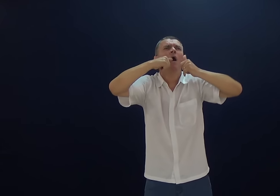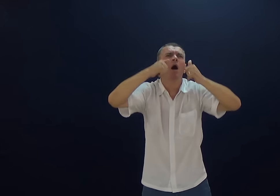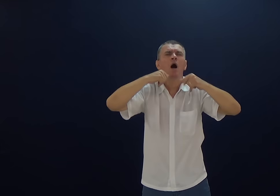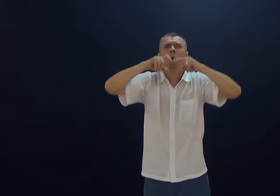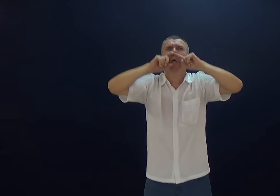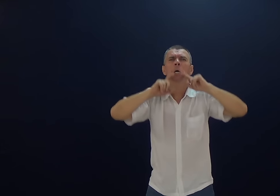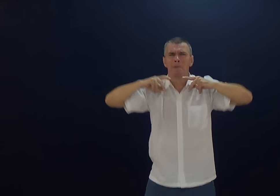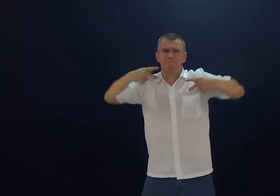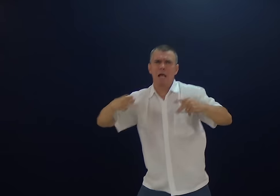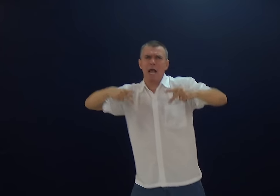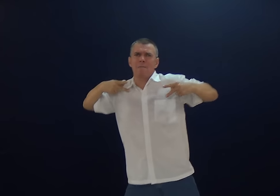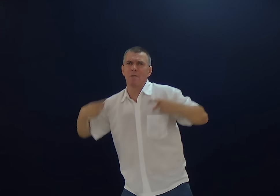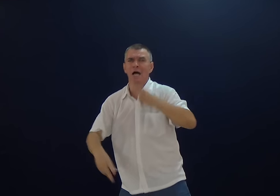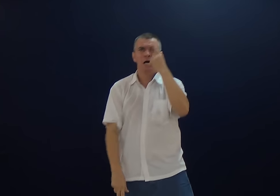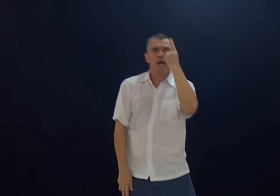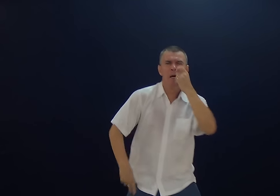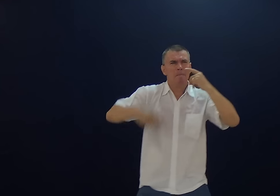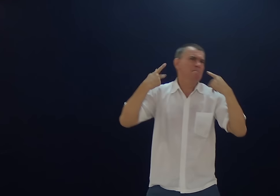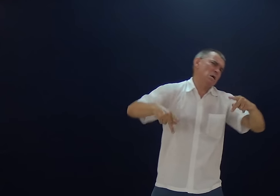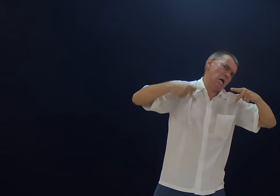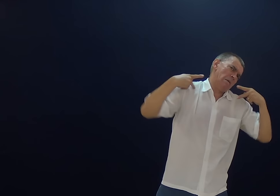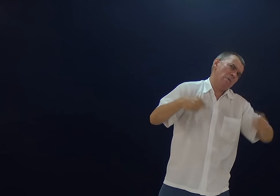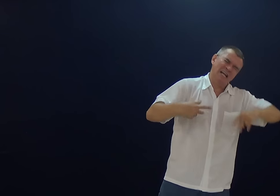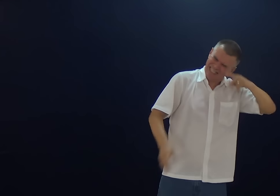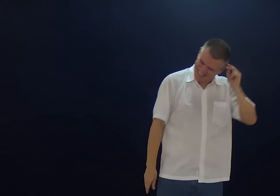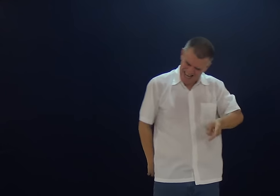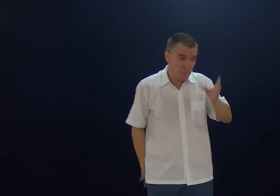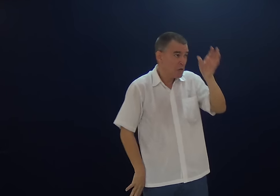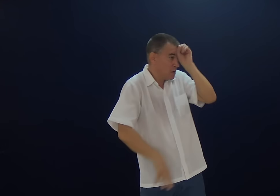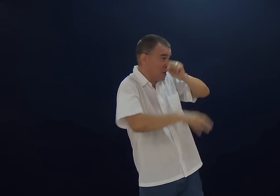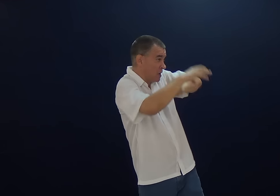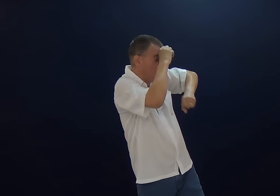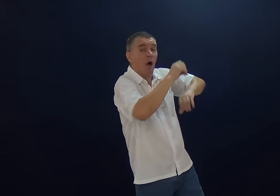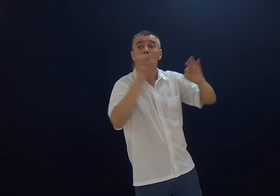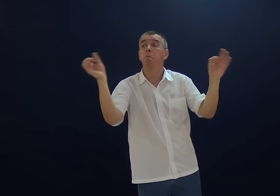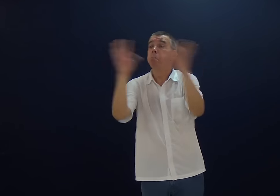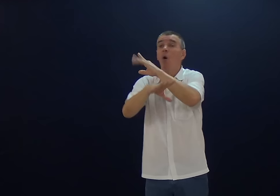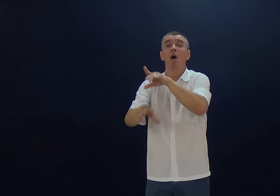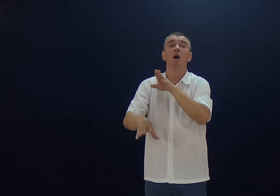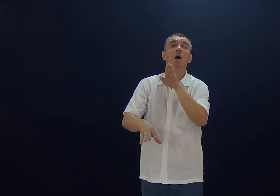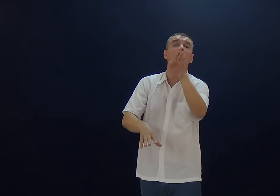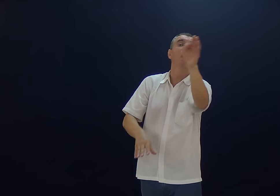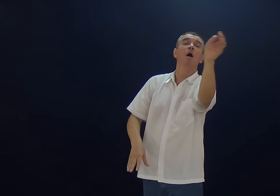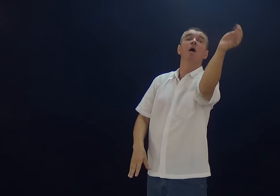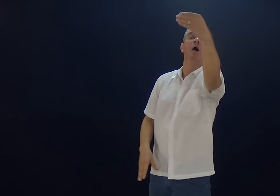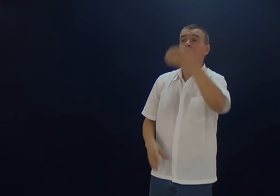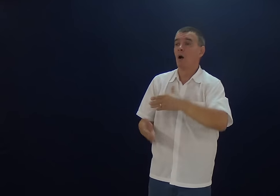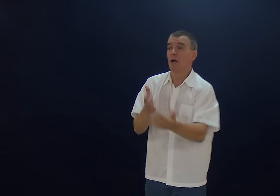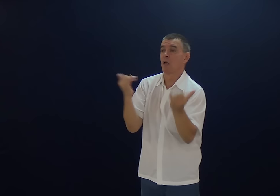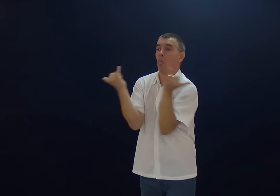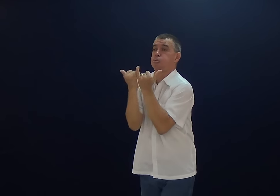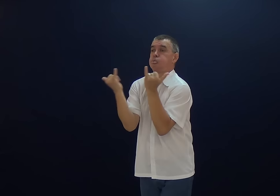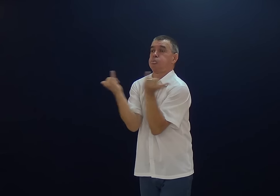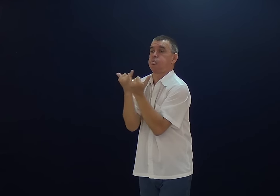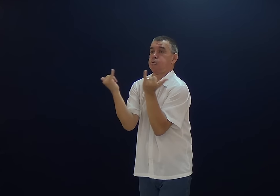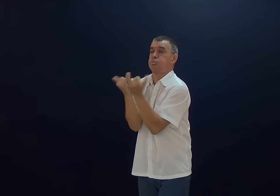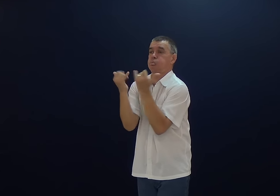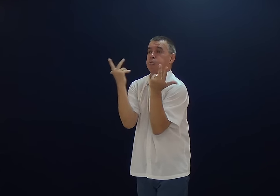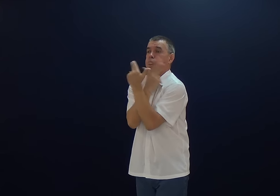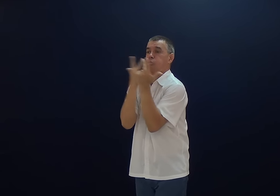se nós estamos aqui para aprender se um um de nós dois pastores estivermos pregando aí tem alguém ali atrás